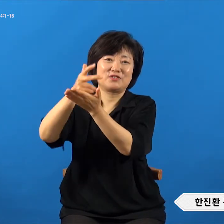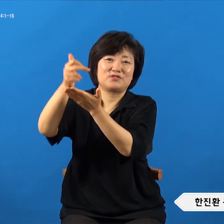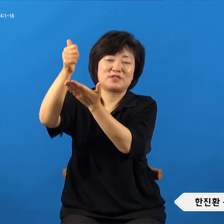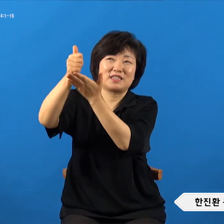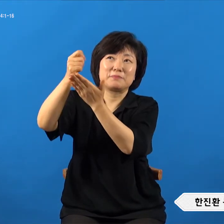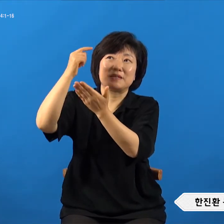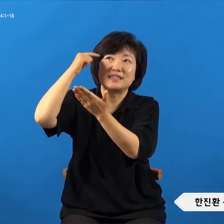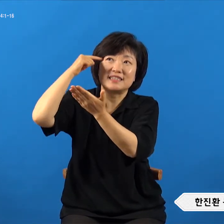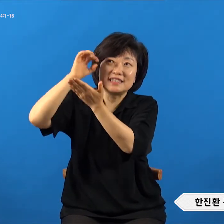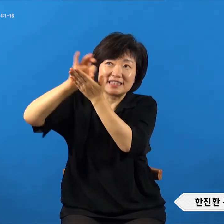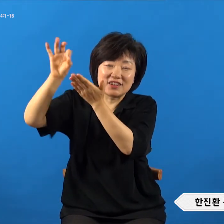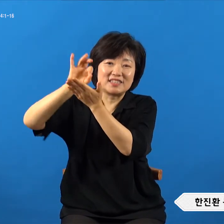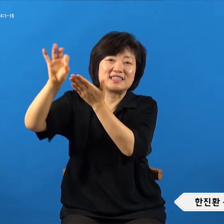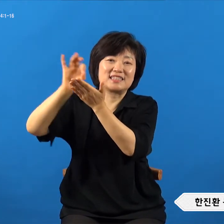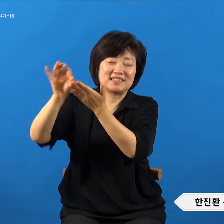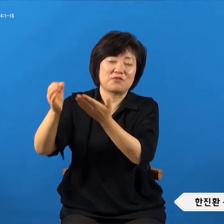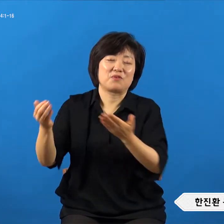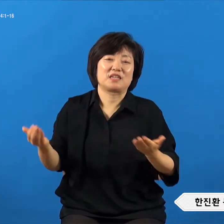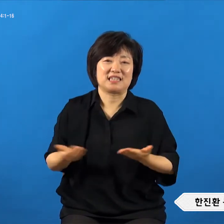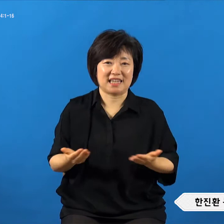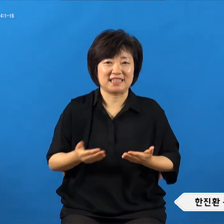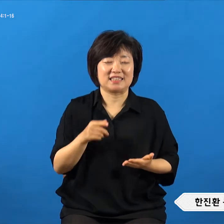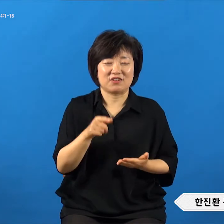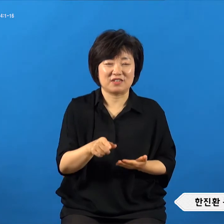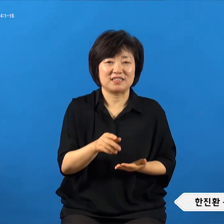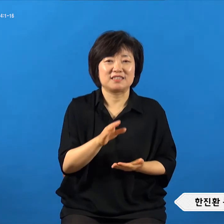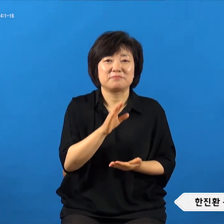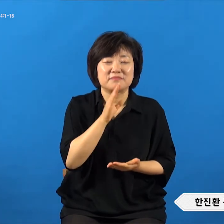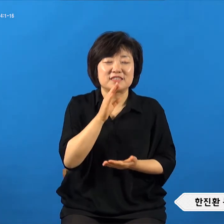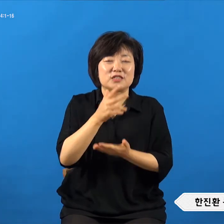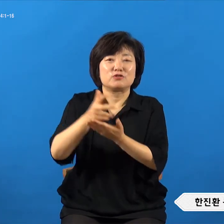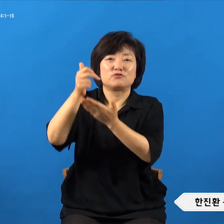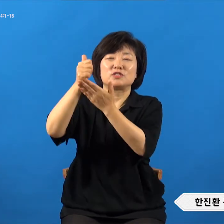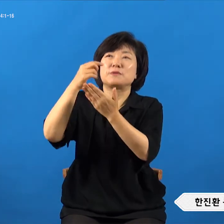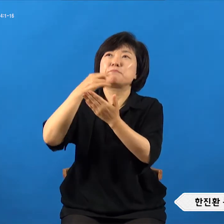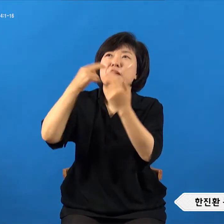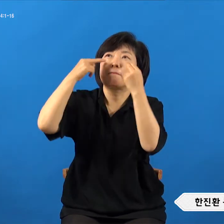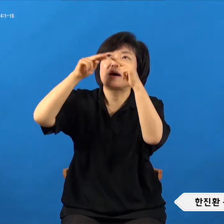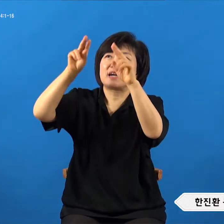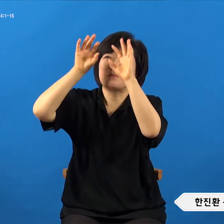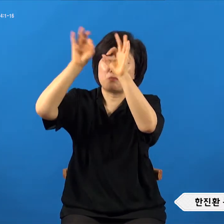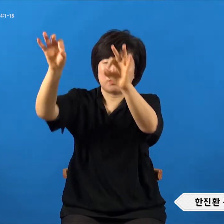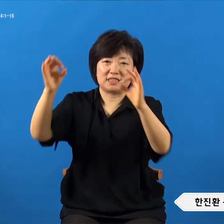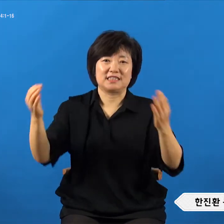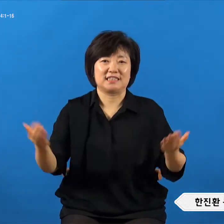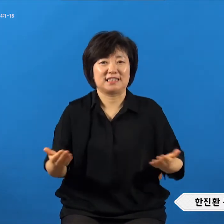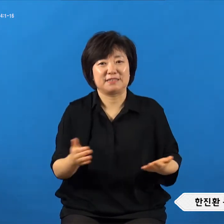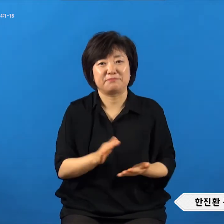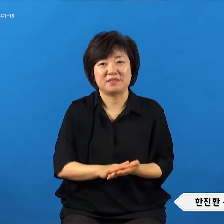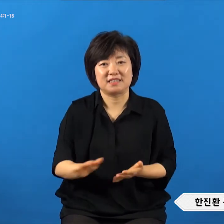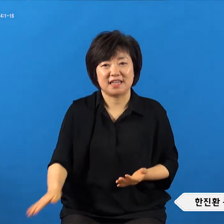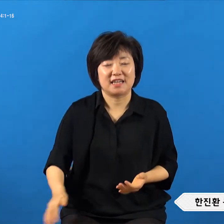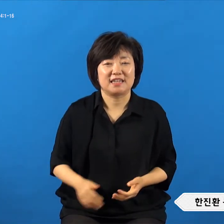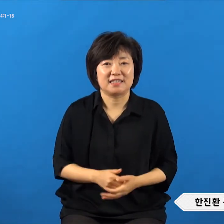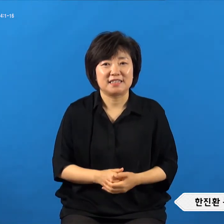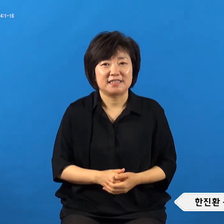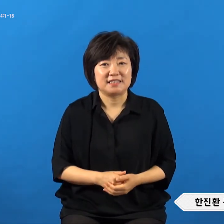주님께만 늘 시선을 고정시키고 일하는 것이, 그것이 주님만 바라보고 일한다는